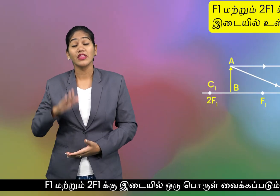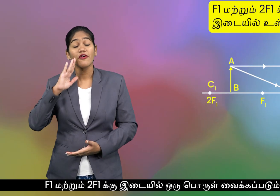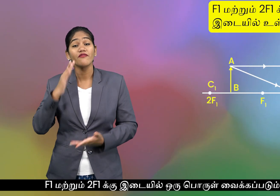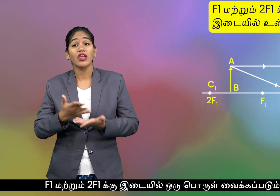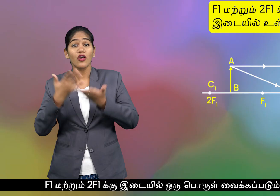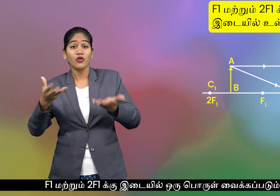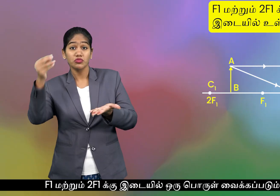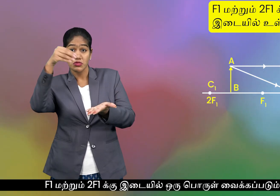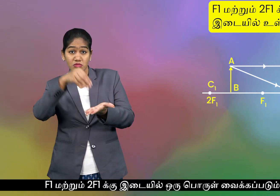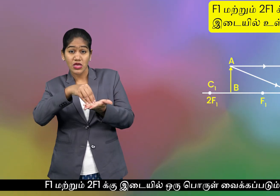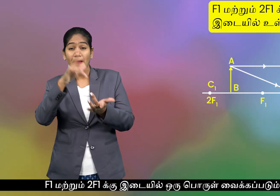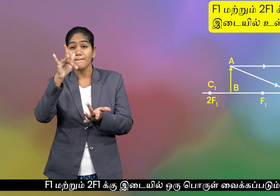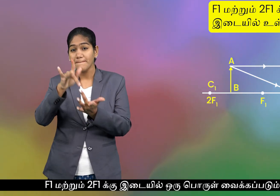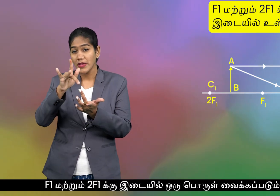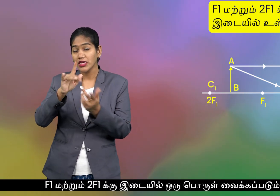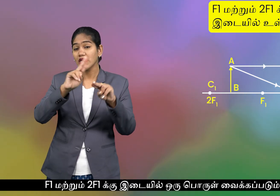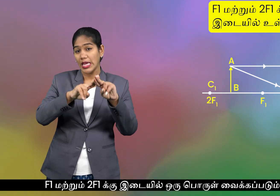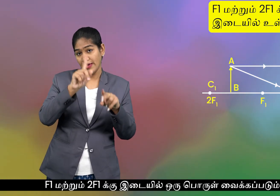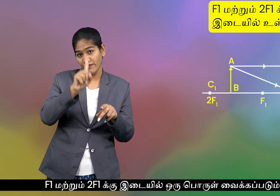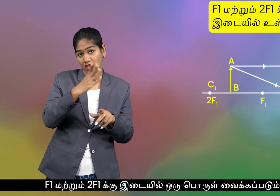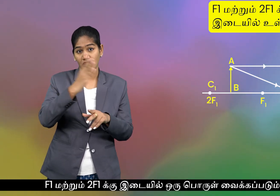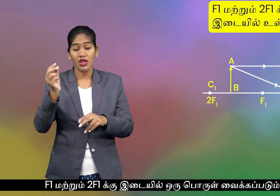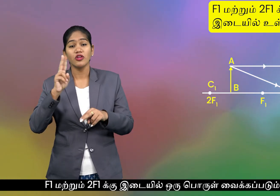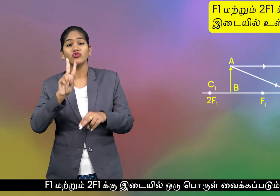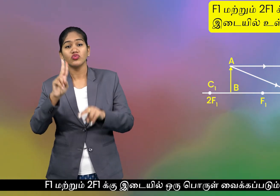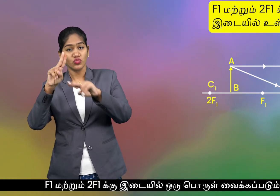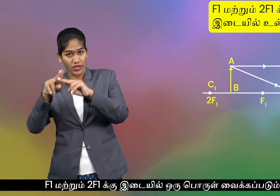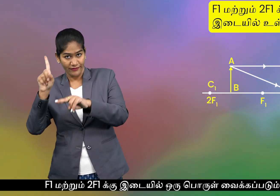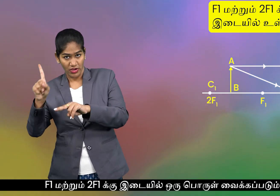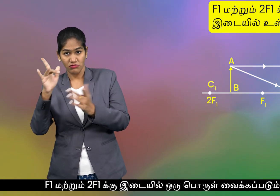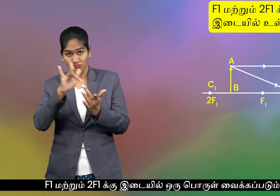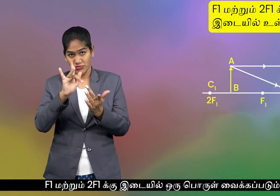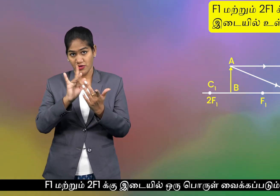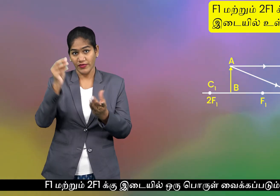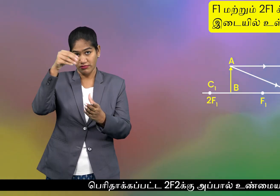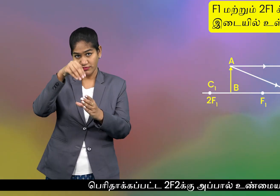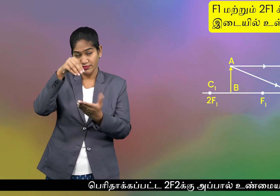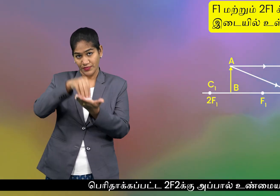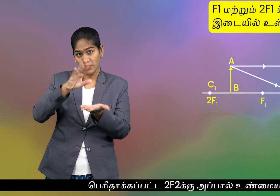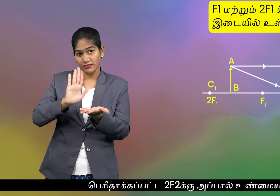F1 மற்றும் 2F1க்கு இடையில் உள்ள பொருள் வைக்கப்படும்போது பெரிதாக்கப்பட்ட